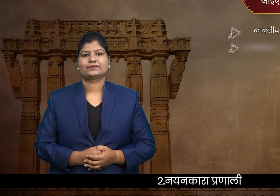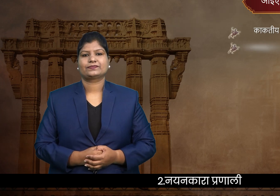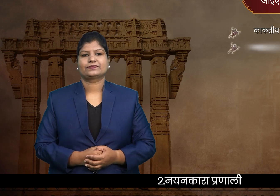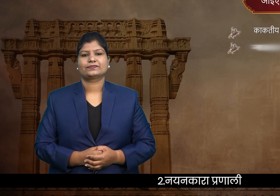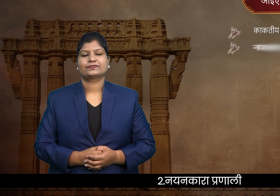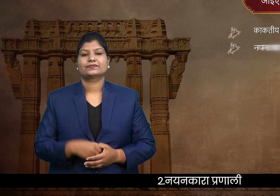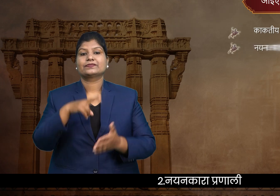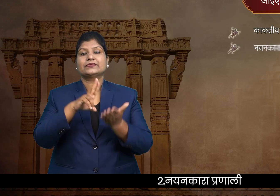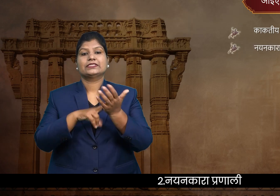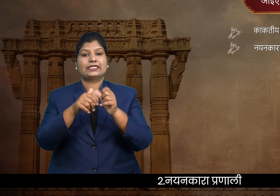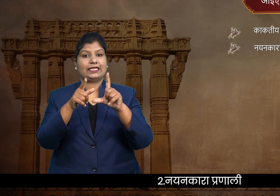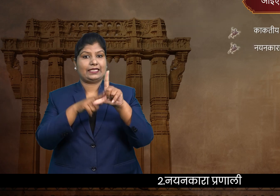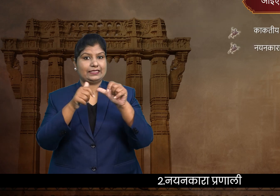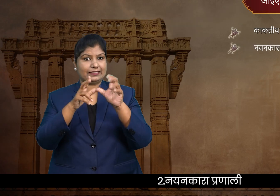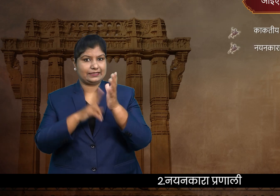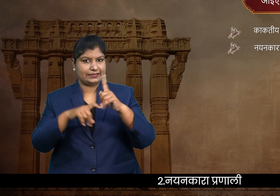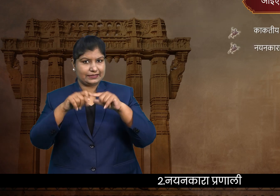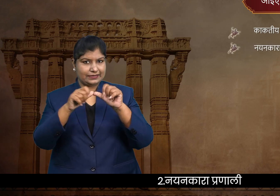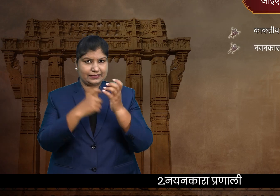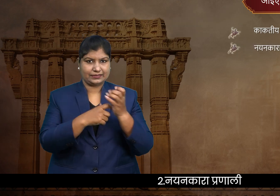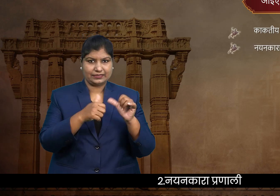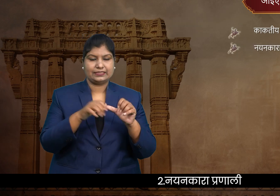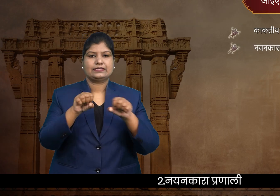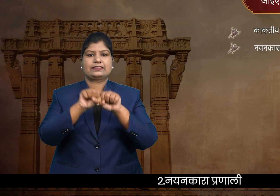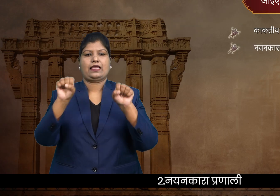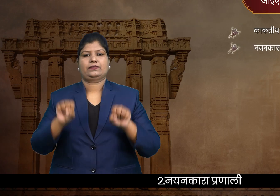दो, नयनकारा प्रणाली।